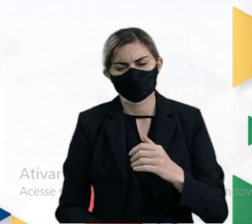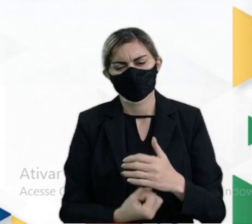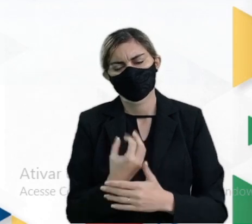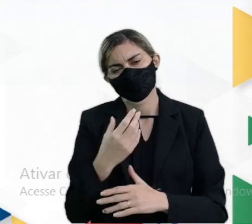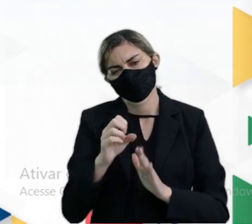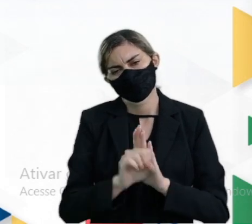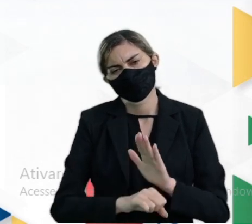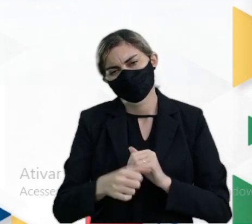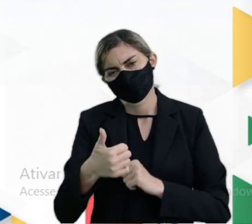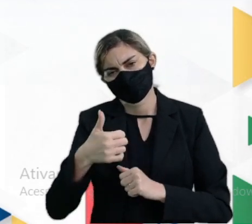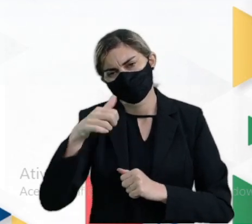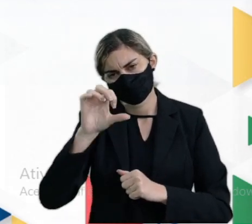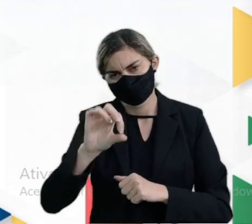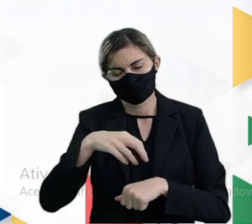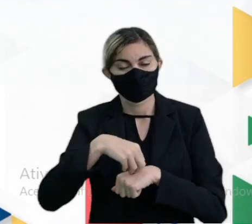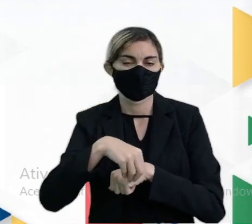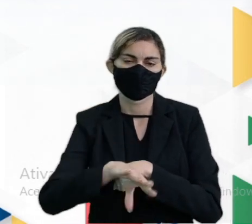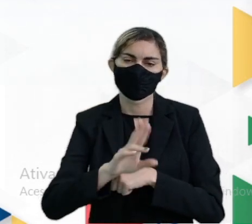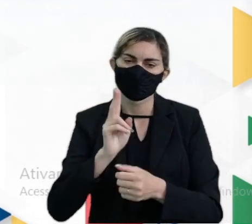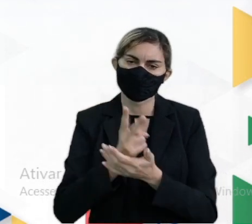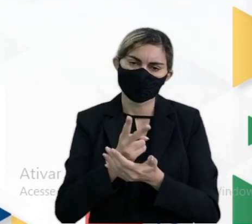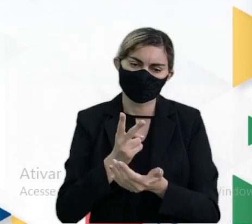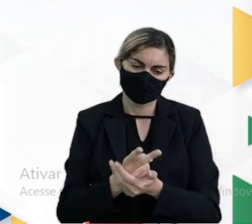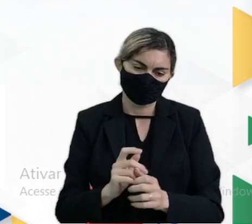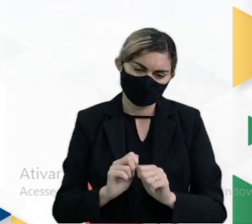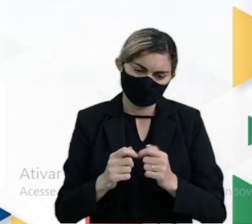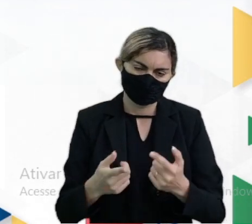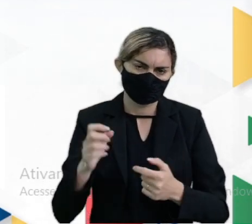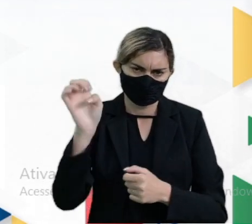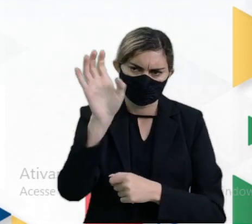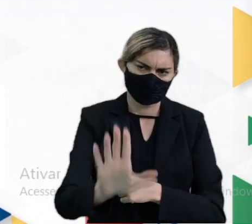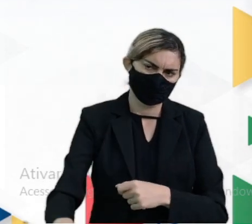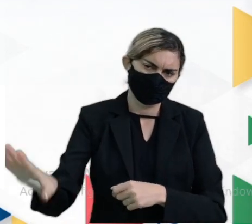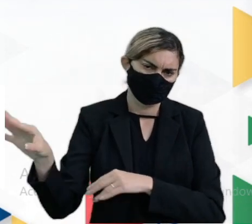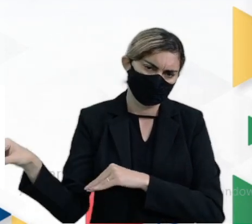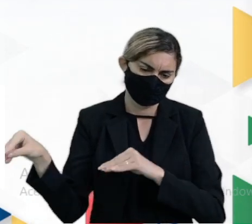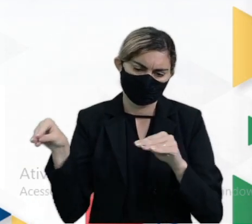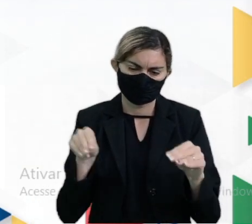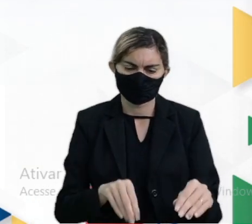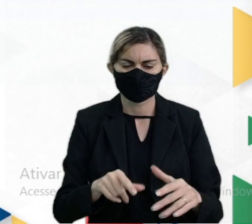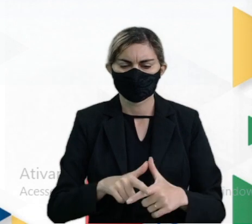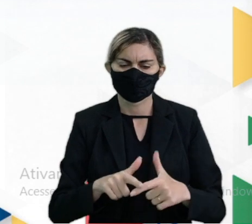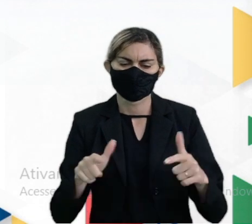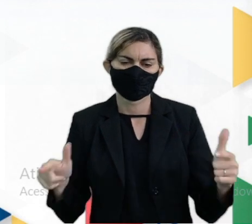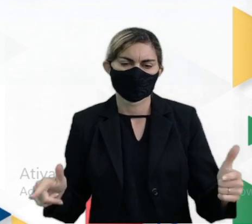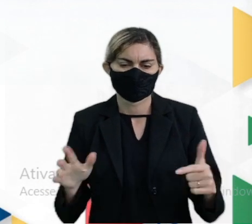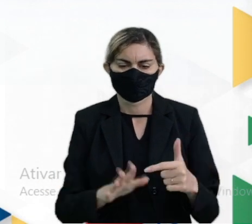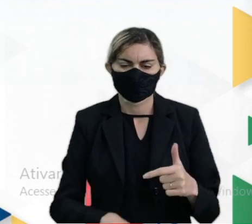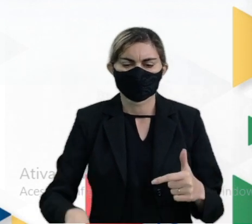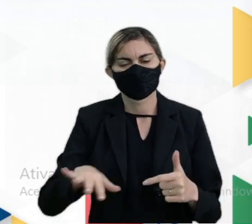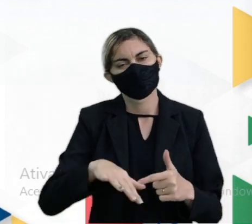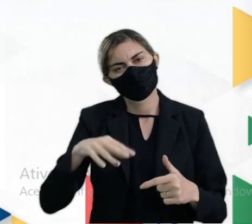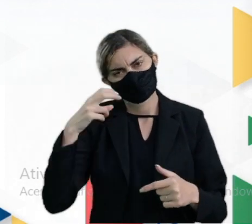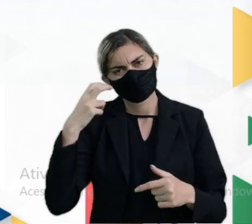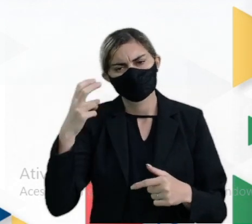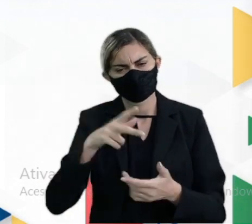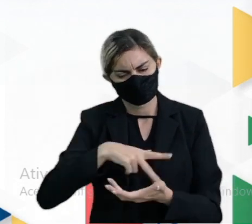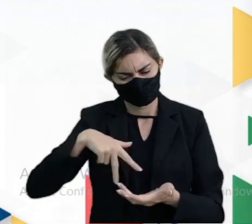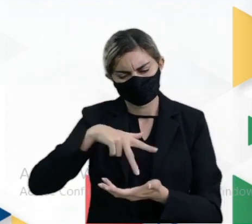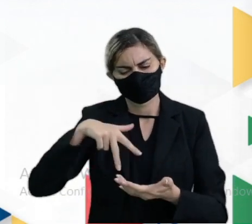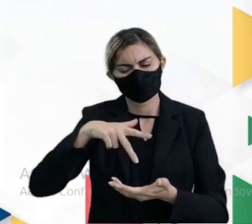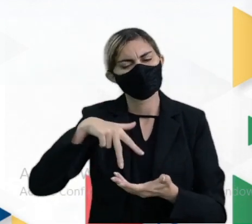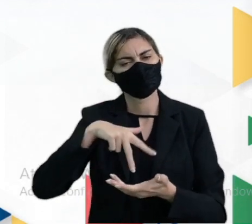século XIX, né, trazida sempre, claro, pelos imigrantes europeus, né, e em geral eles eram mestres de dança, eram